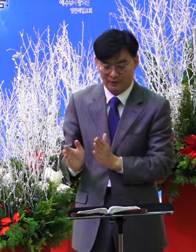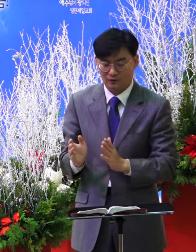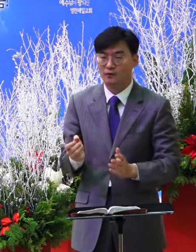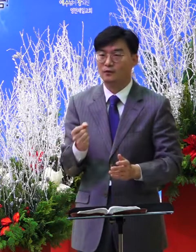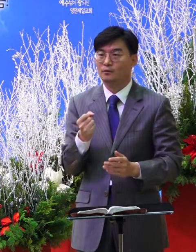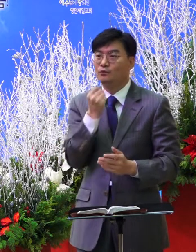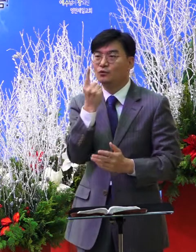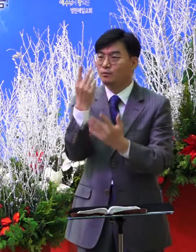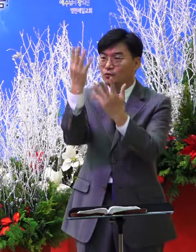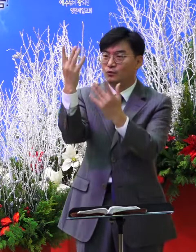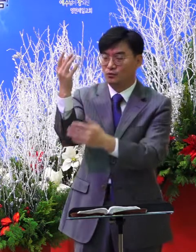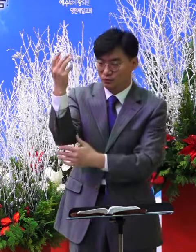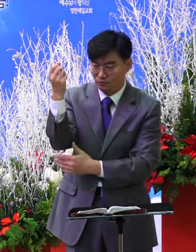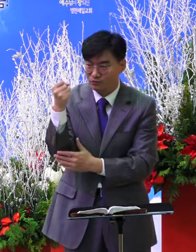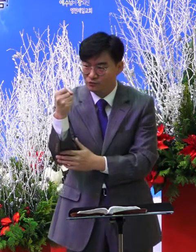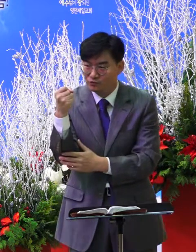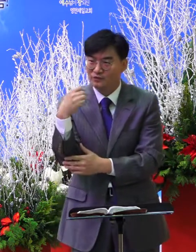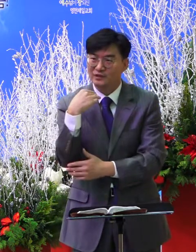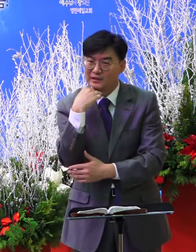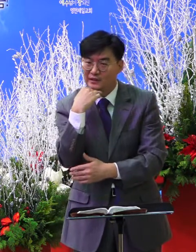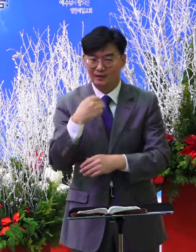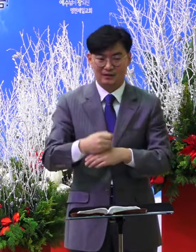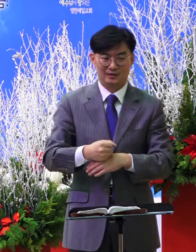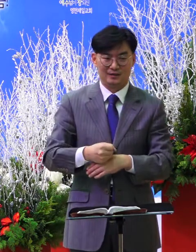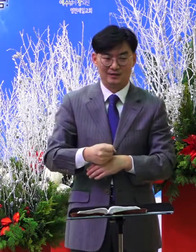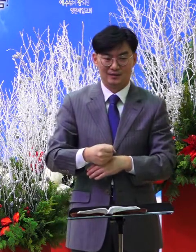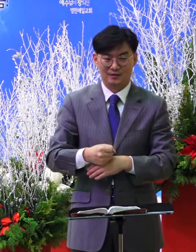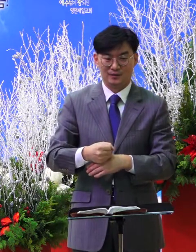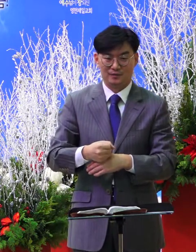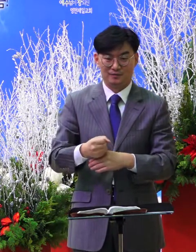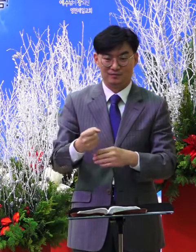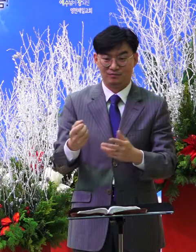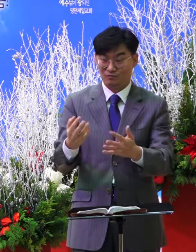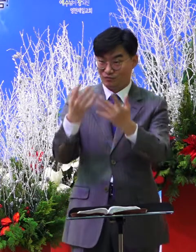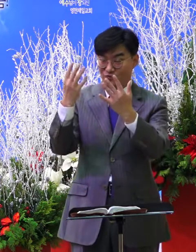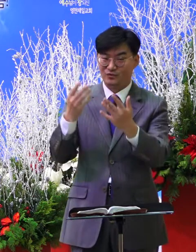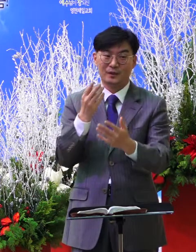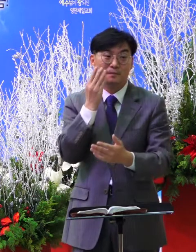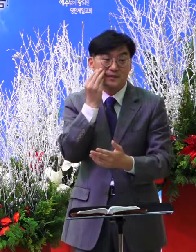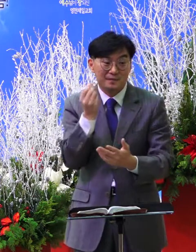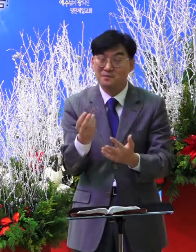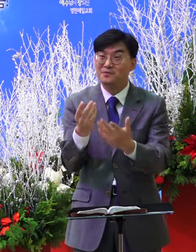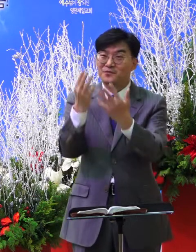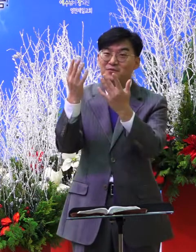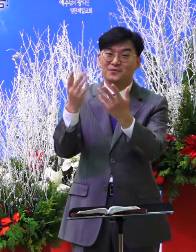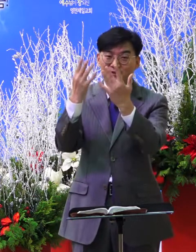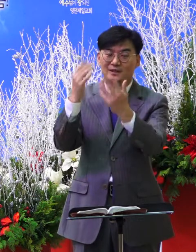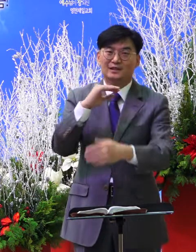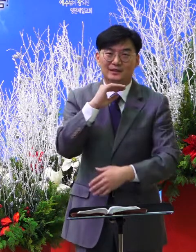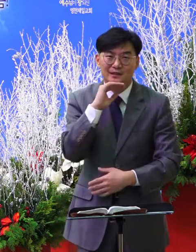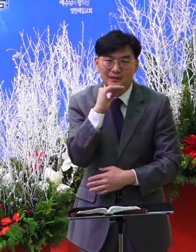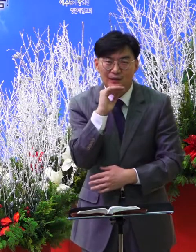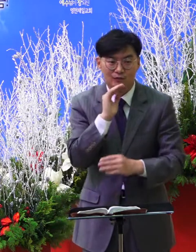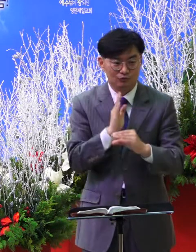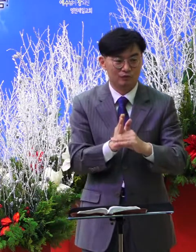열처녀가 오늘 본문의 말씀에 보면 등을 들고 신랑을 기다렸습니다. 그런데 신랑이 더디 옵니다.